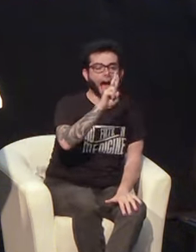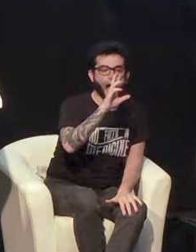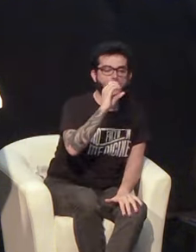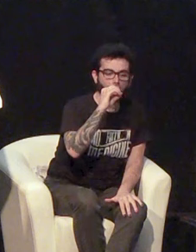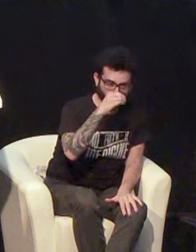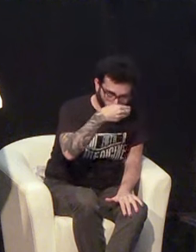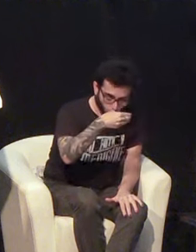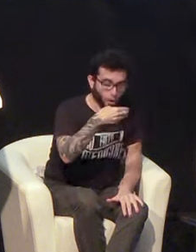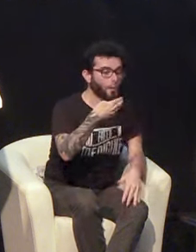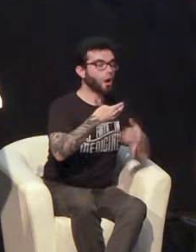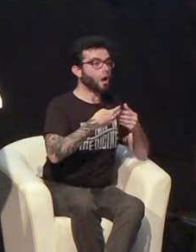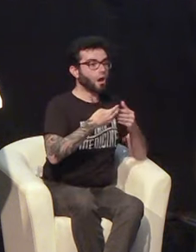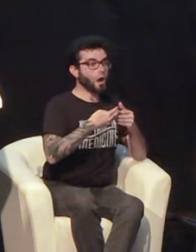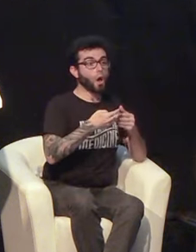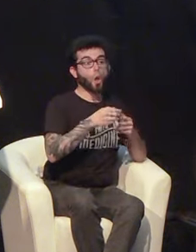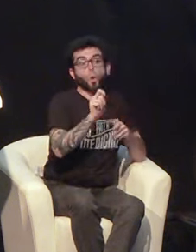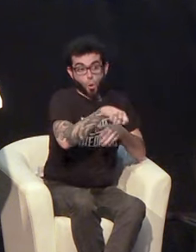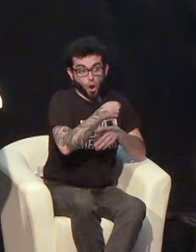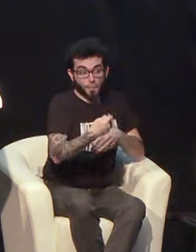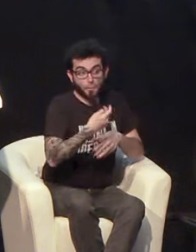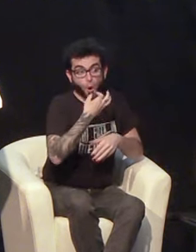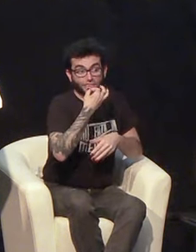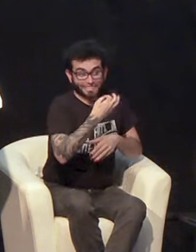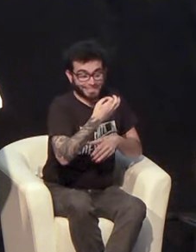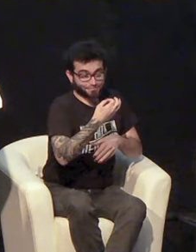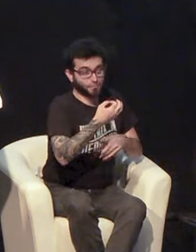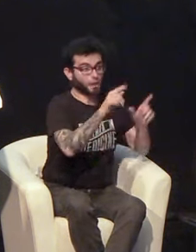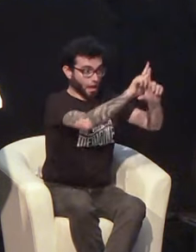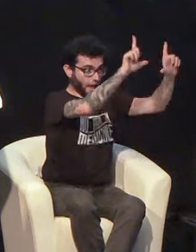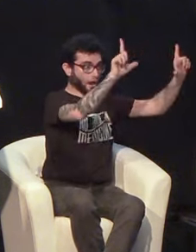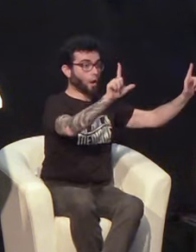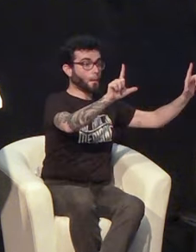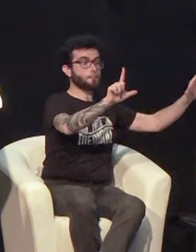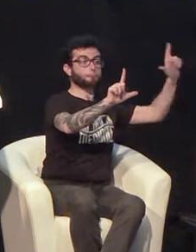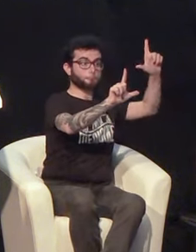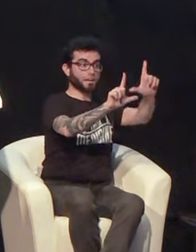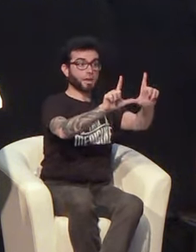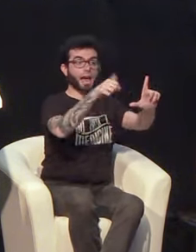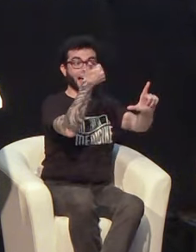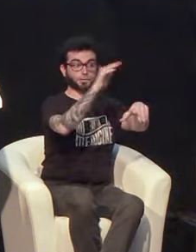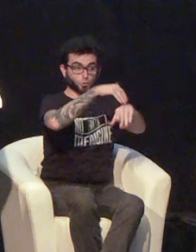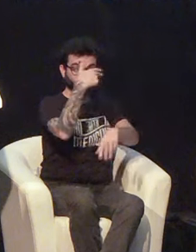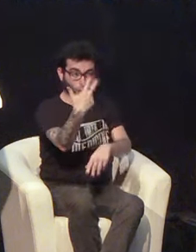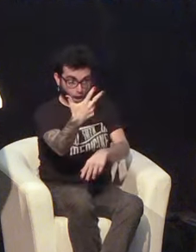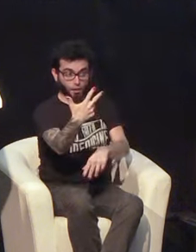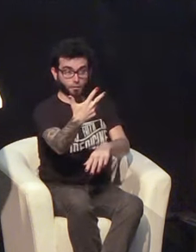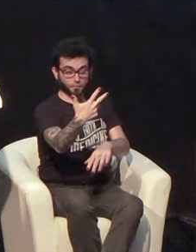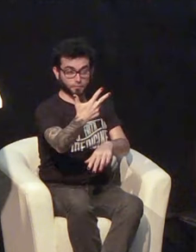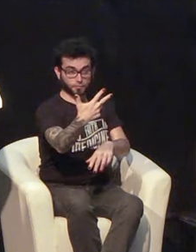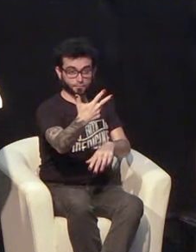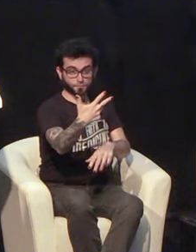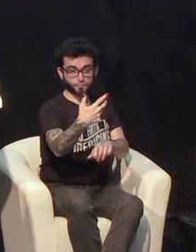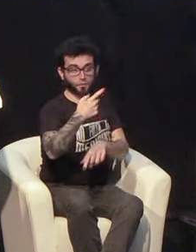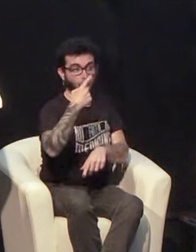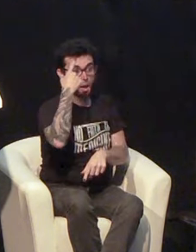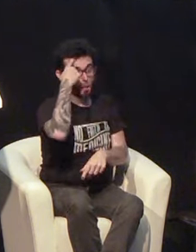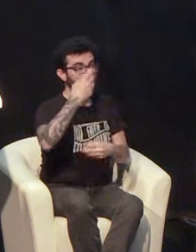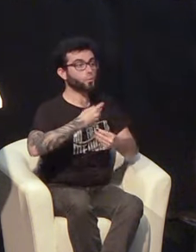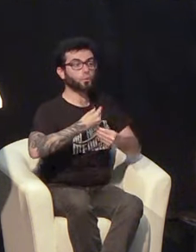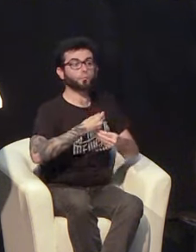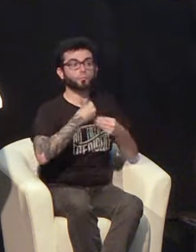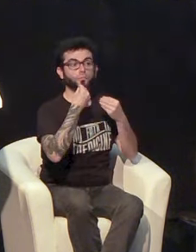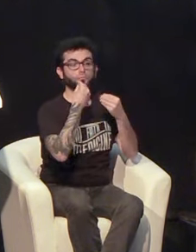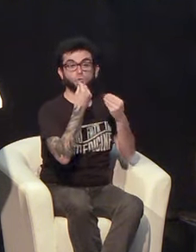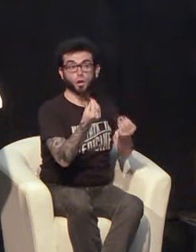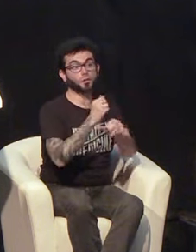avec un interprète. L'ARCOM préconise en fait que un écran doit être divisé par 3, enfin la